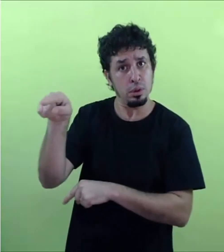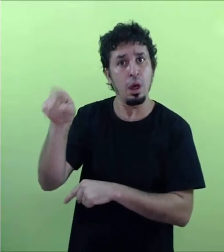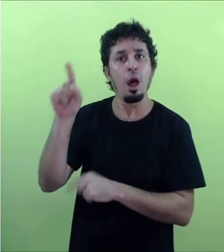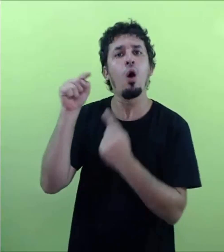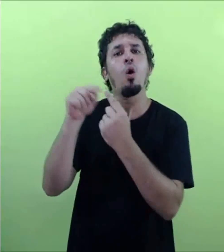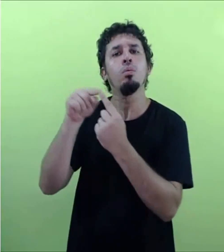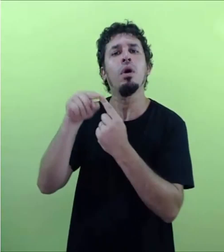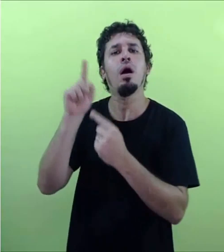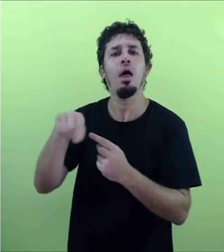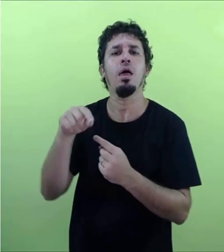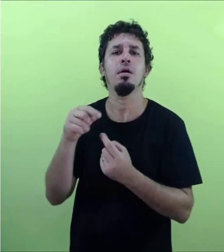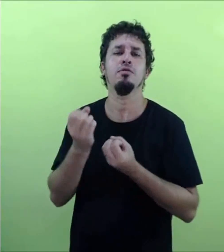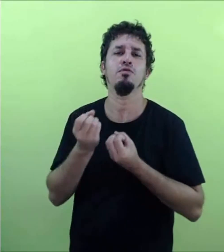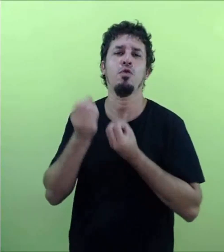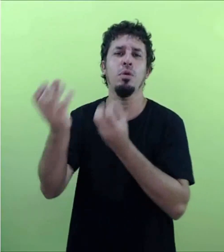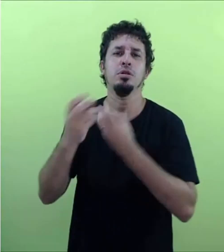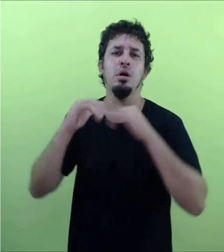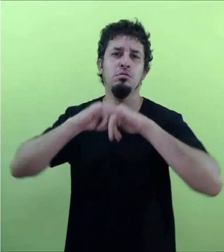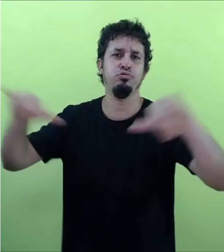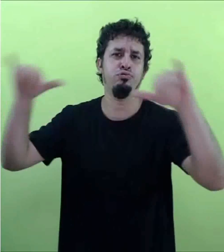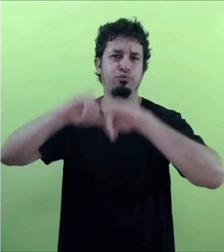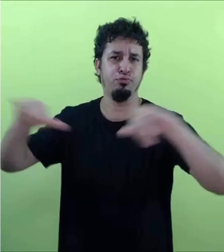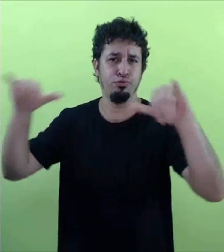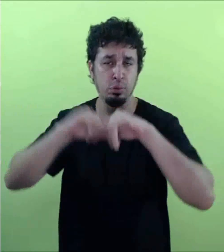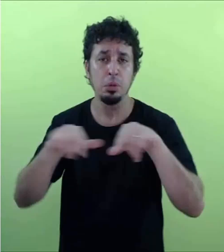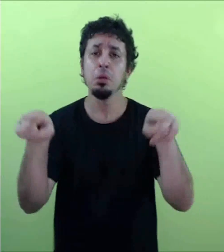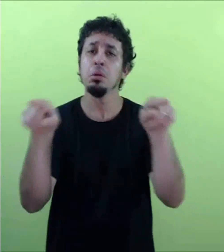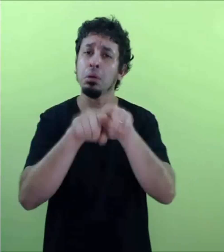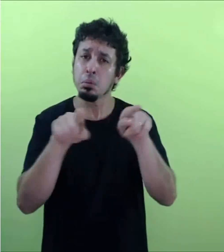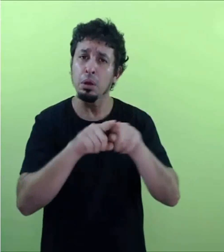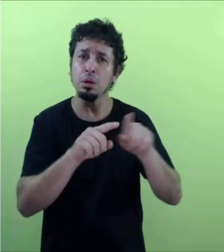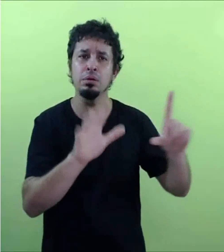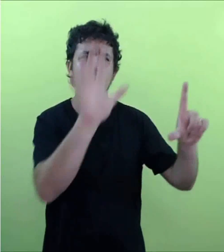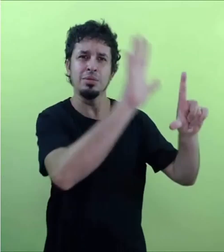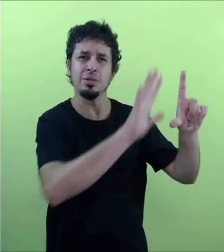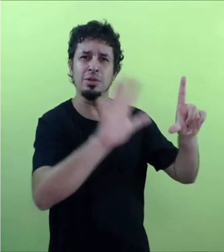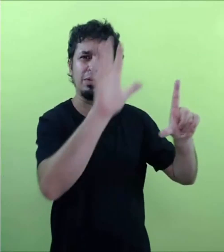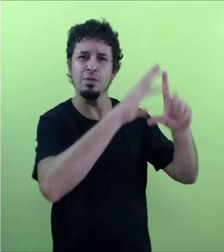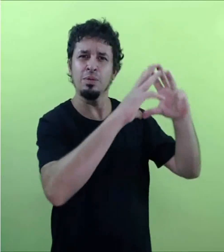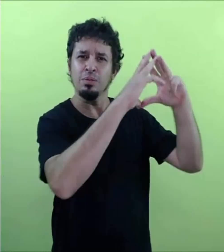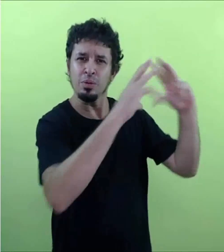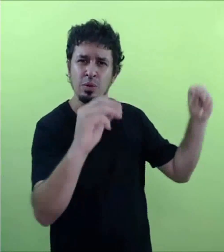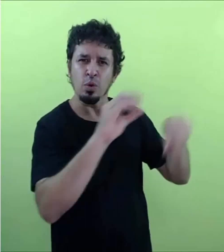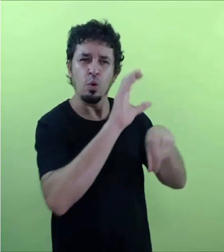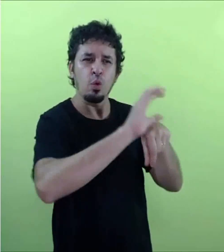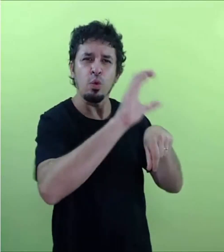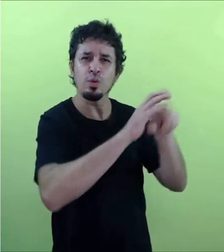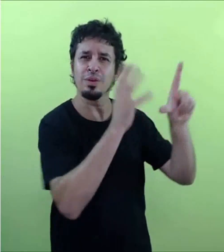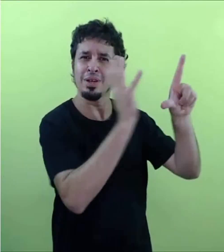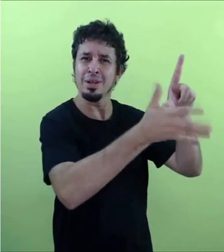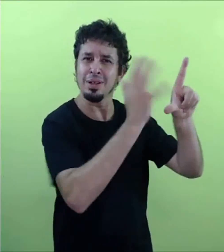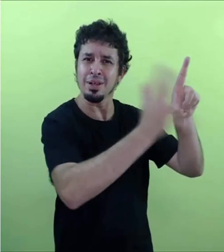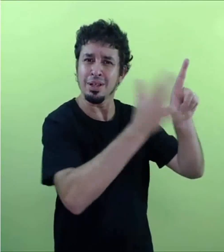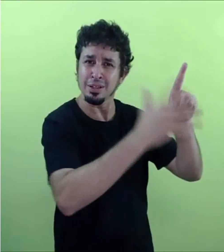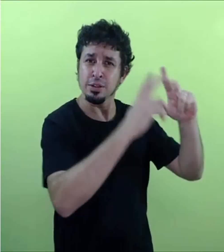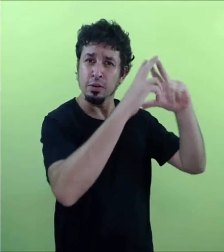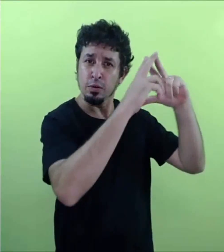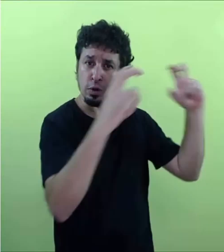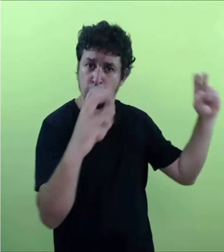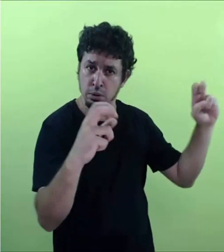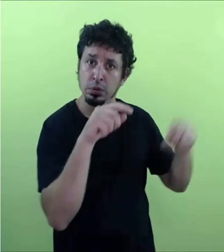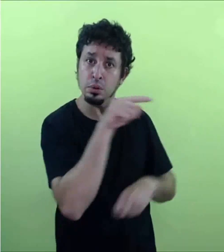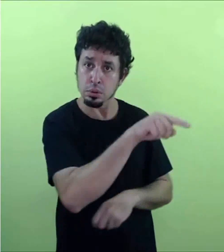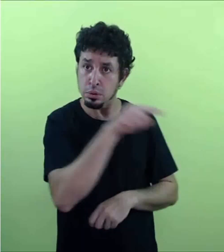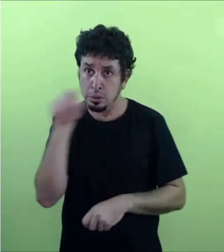de aprendizagem virtual, como o Moodle do curso de Letras Libras da Universidade Federal de Santa Catarina,